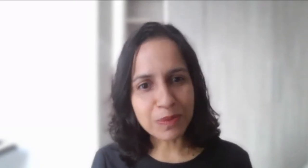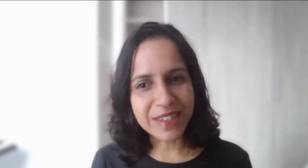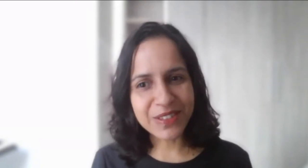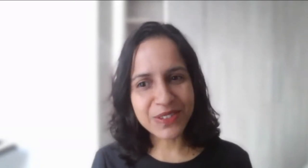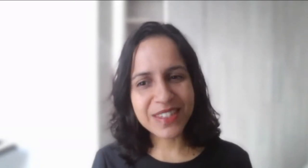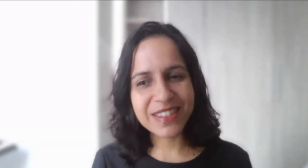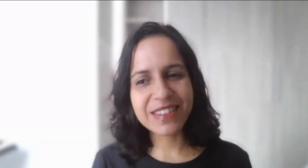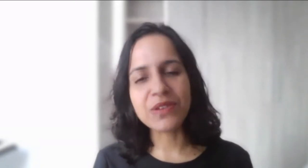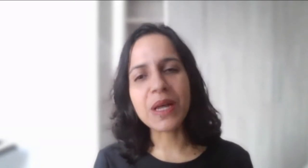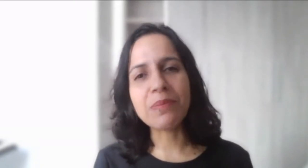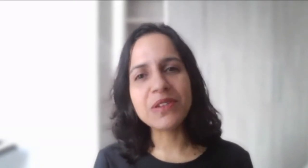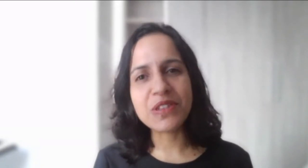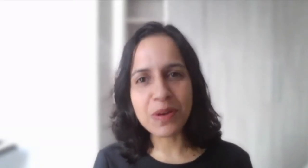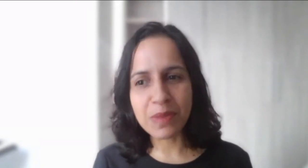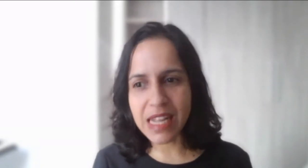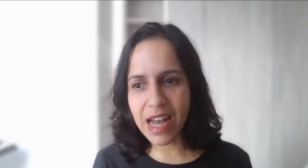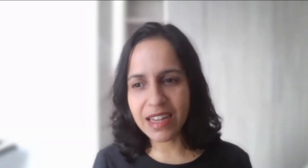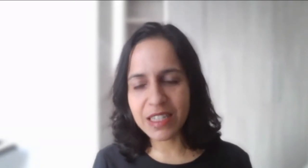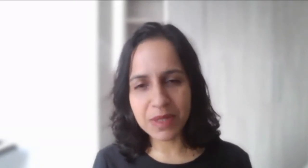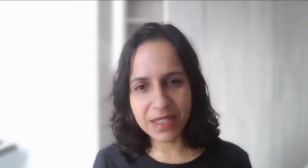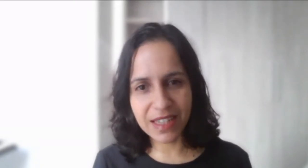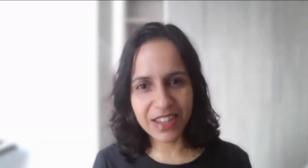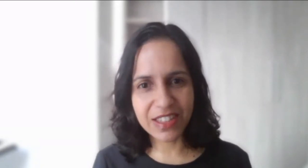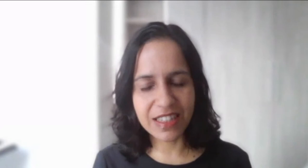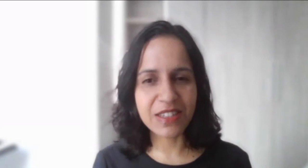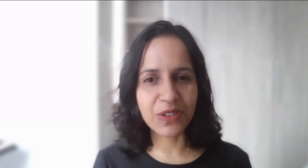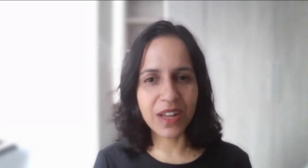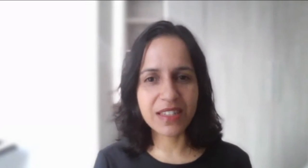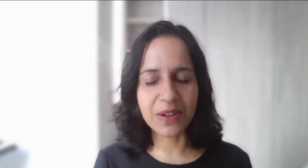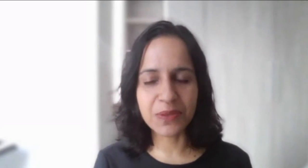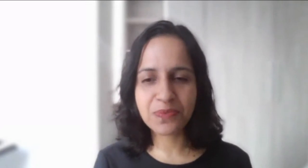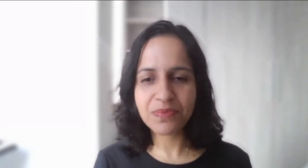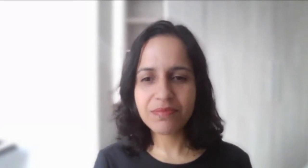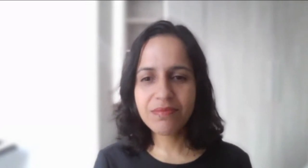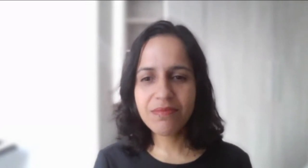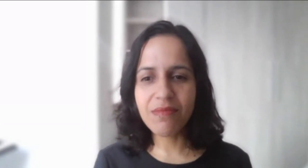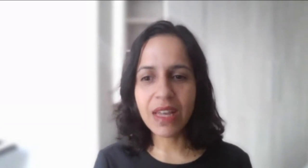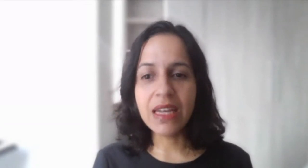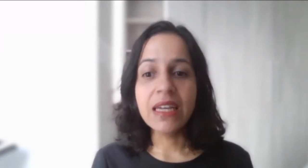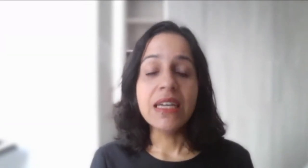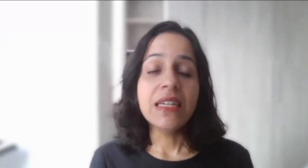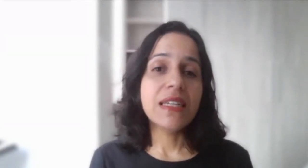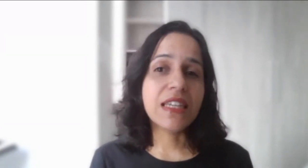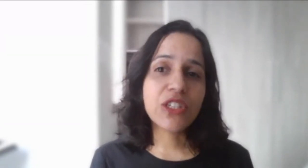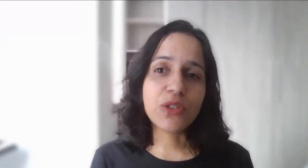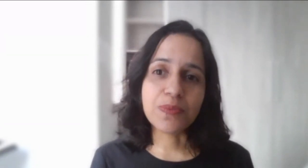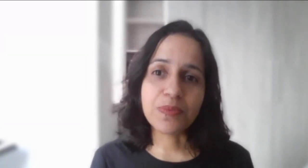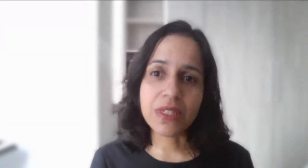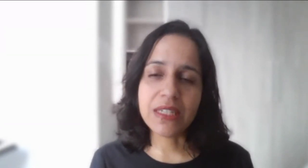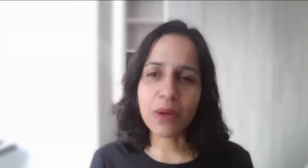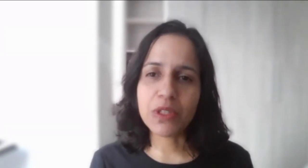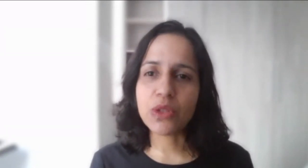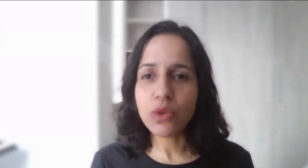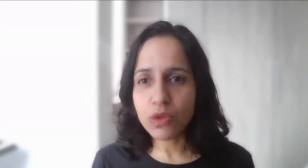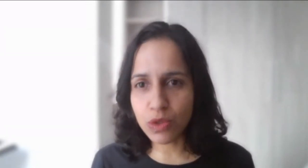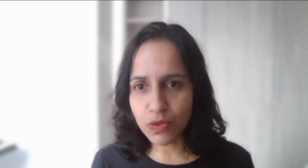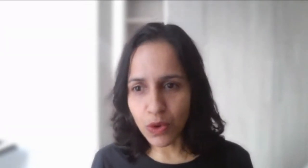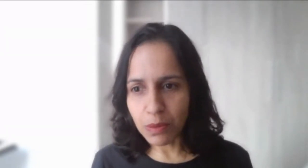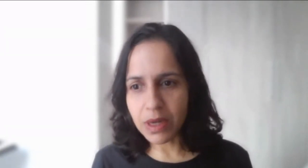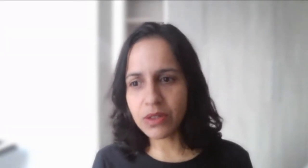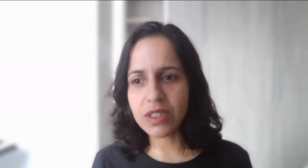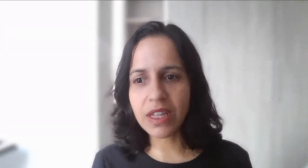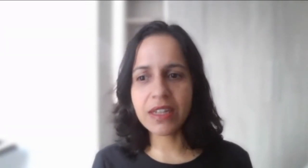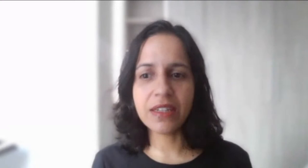aos formandos, aos amigos e familiares presentes nessa colação. Desejo, inicialmente, a todos